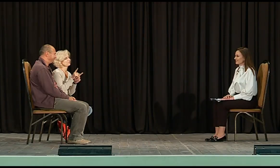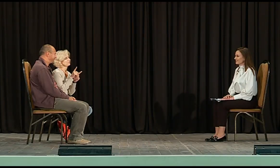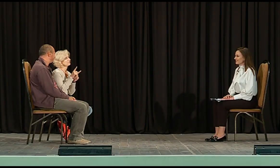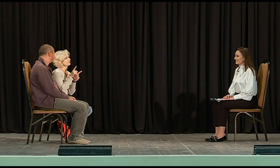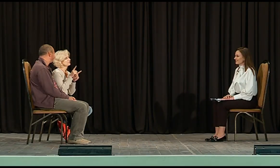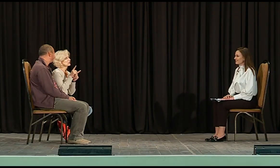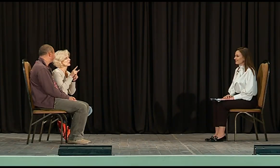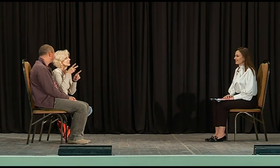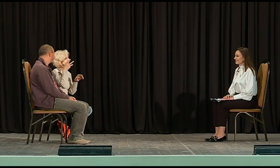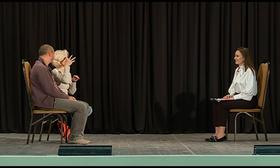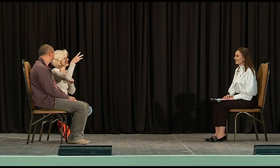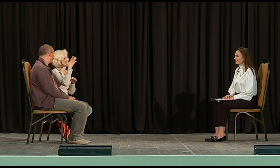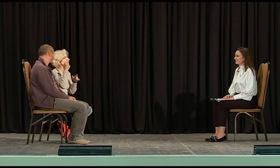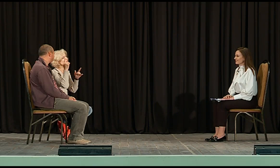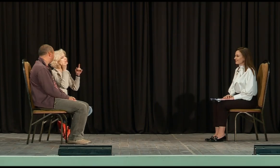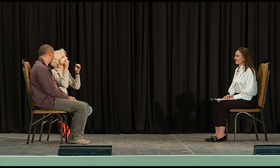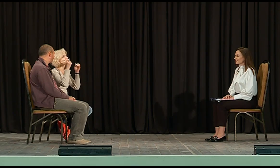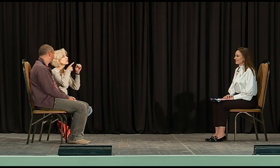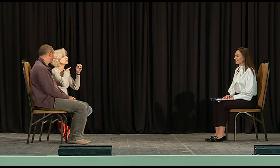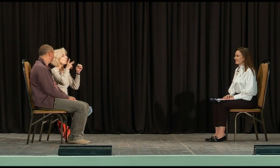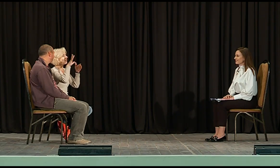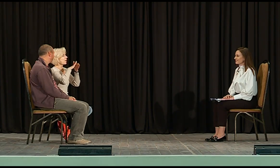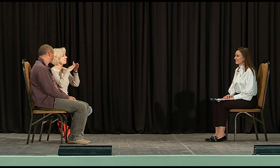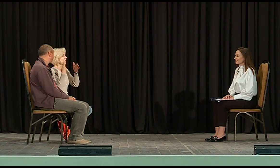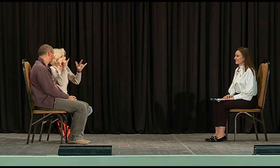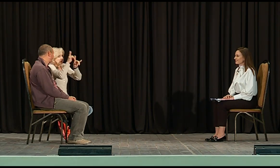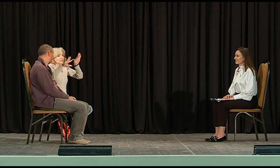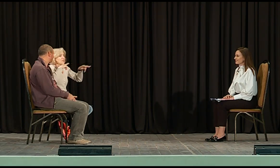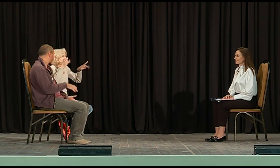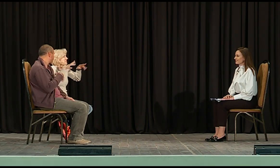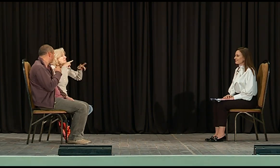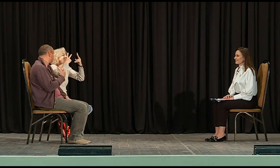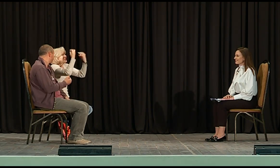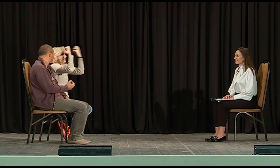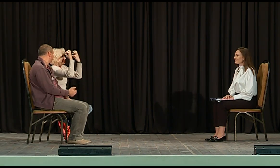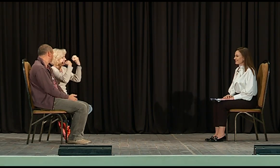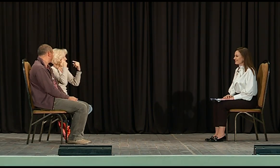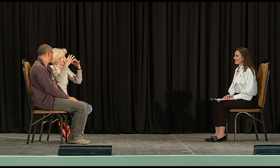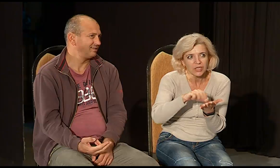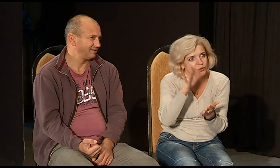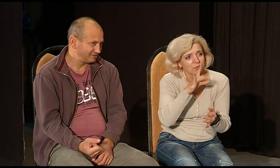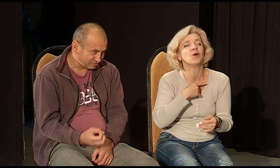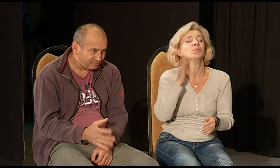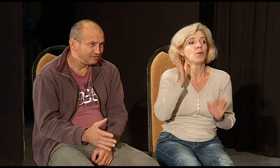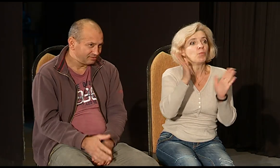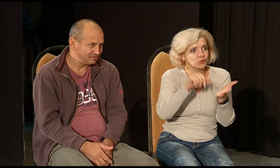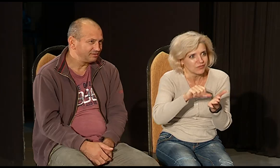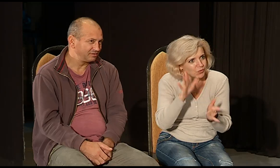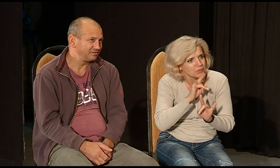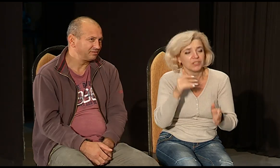următorul concert, când vedeau că eu aș particip, eu simțeam că toată sala e cu ochi pe mine. Când urma să fie un concert, lumea m-a